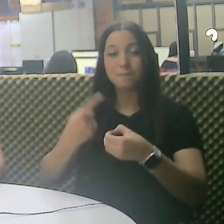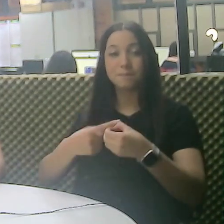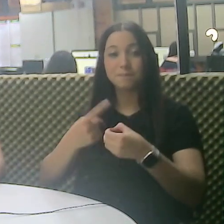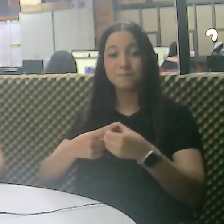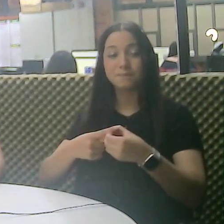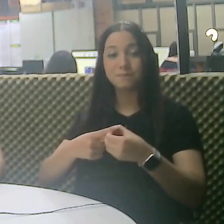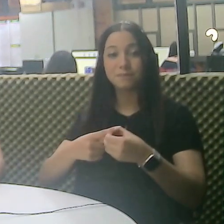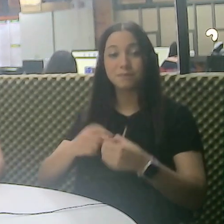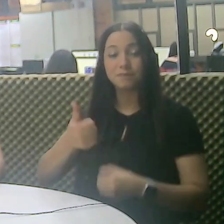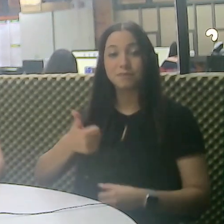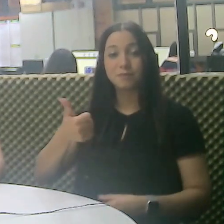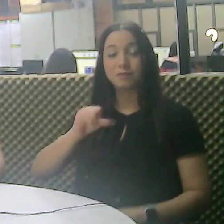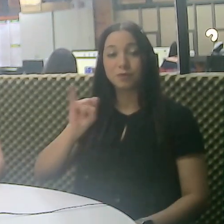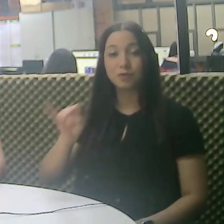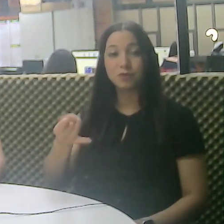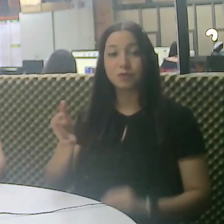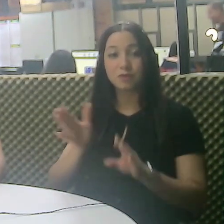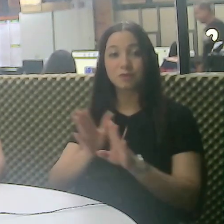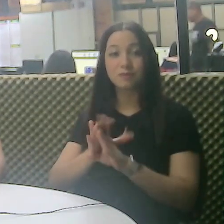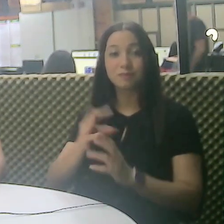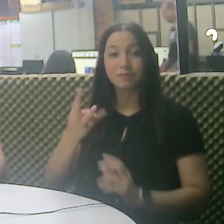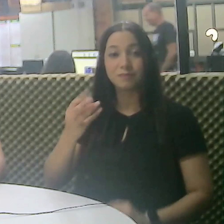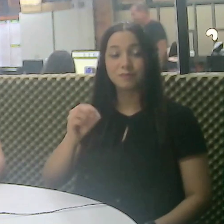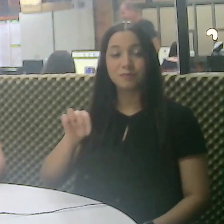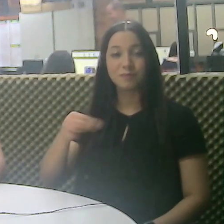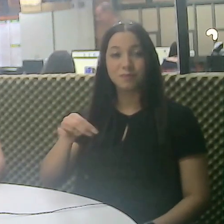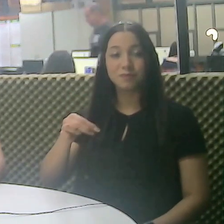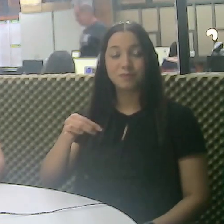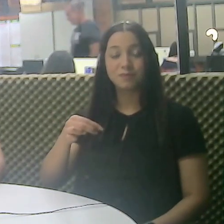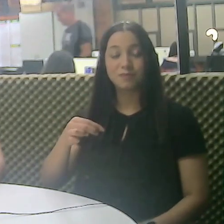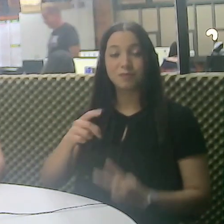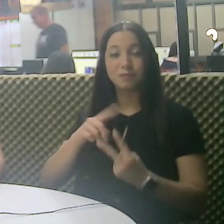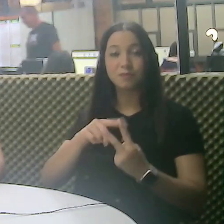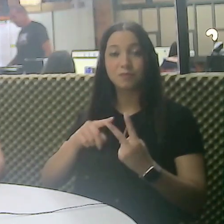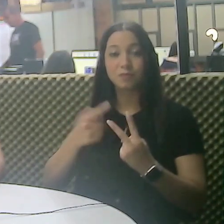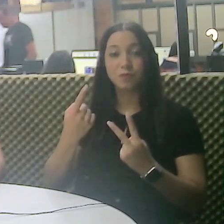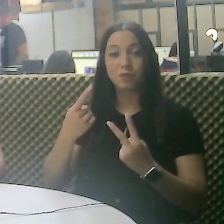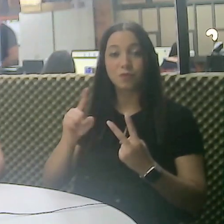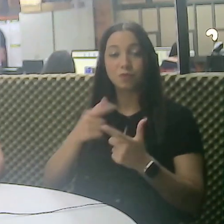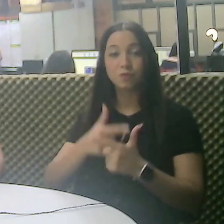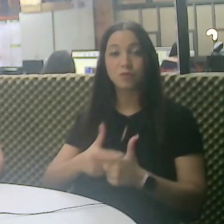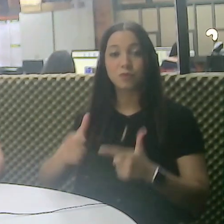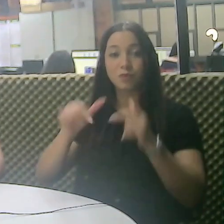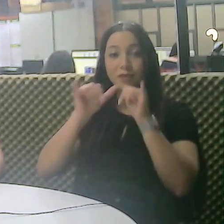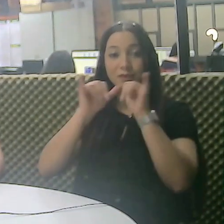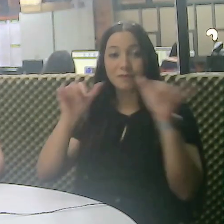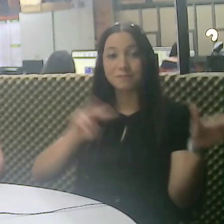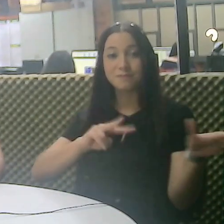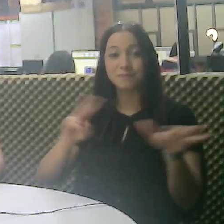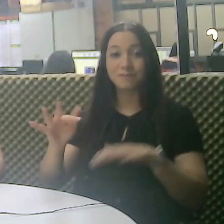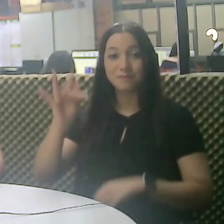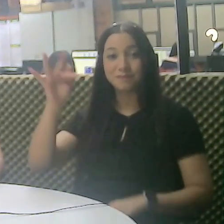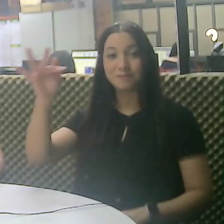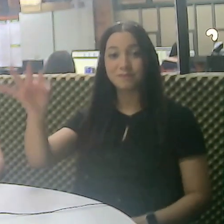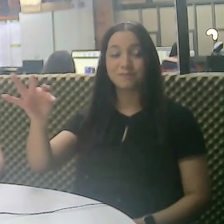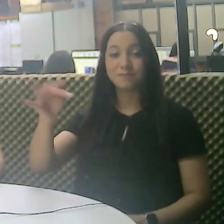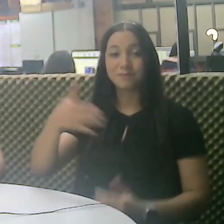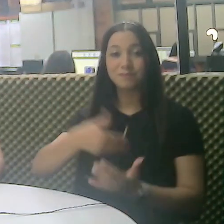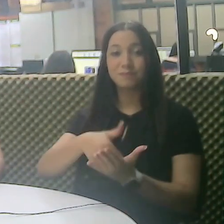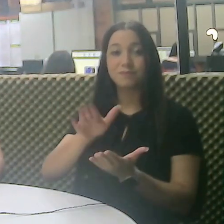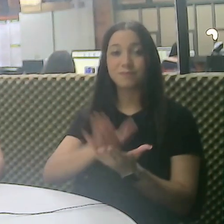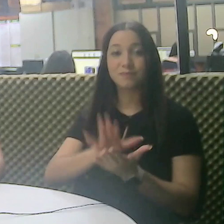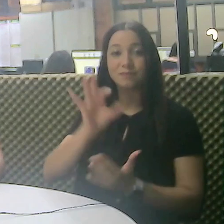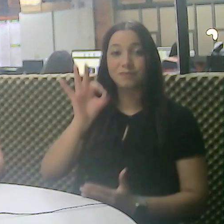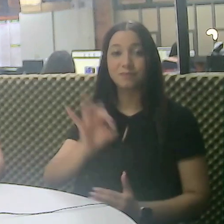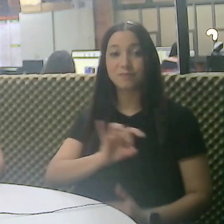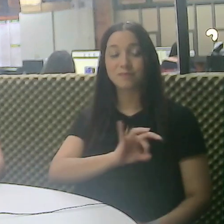entre 1º de janeiro e 30 de novembro. Os 2 últimos sorteios do ano serão divulgados a partir da próxima semana. Pelo Nota Certa, cada